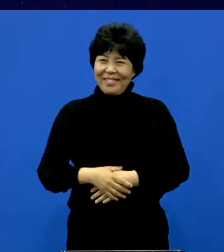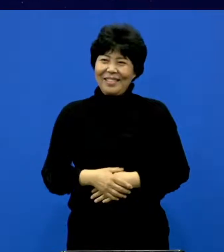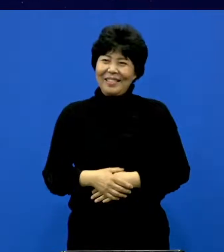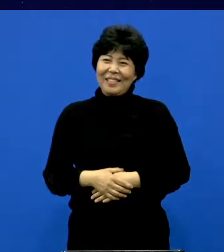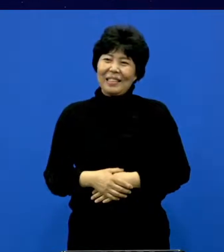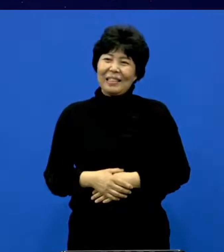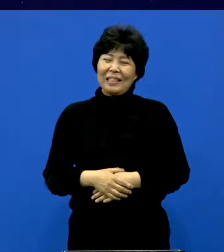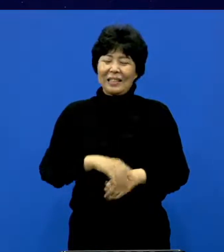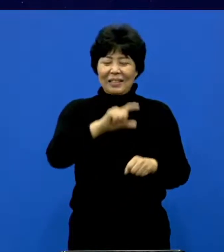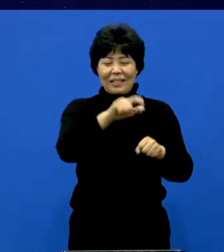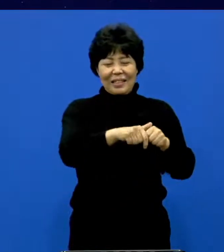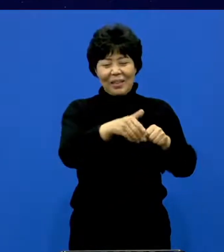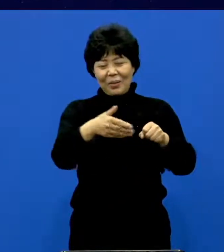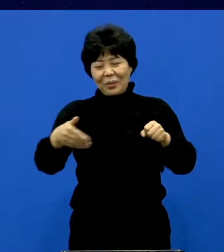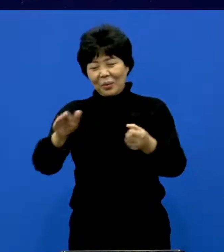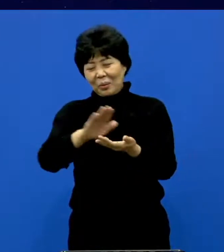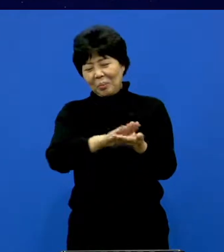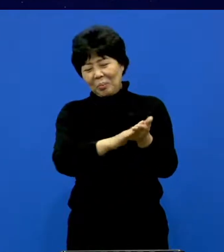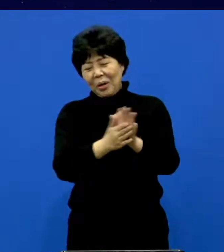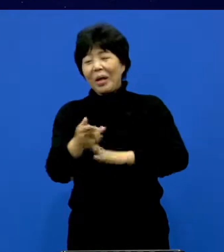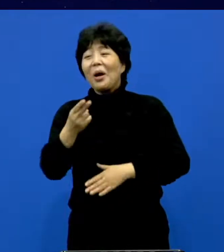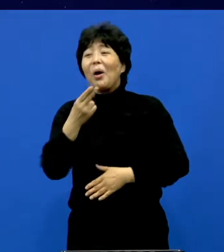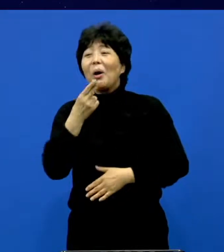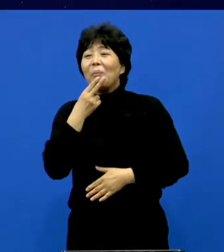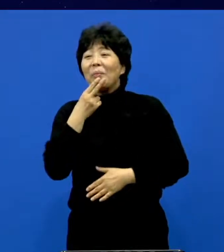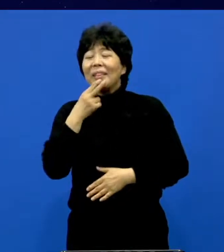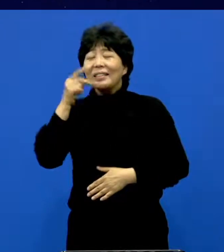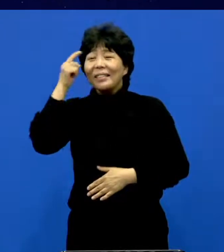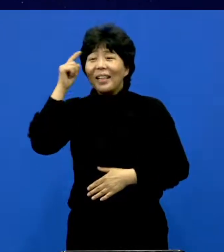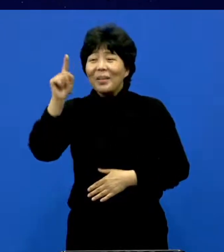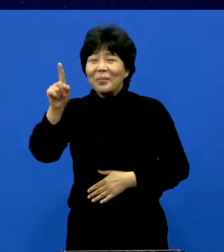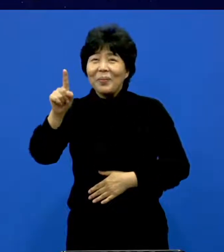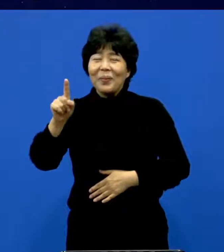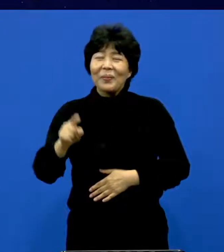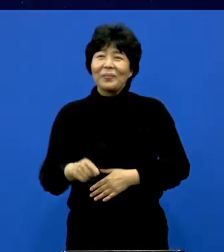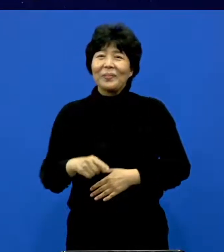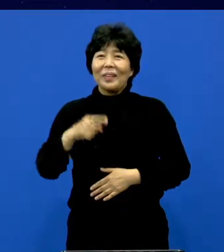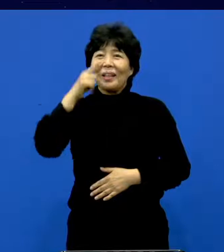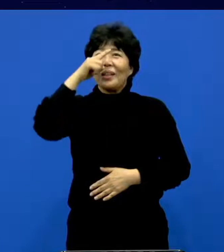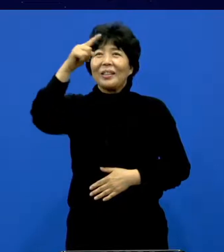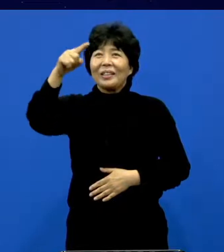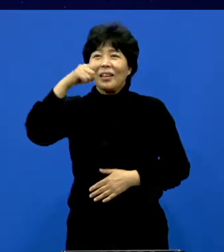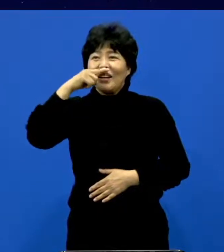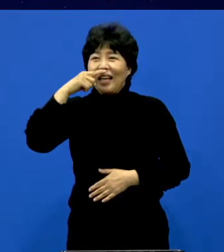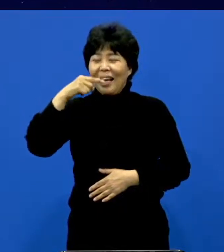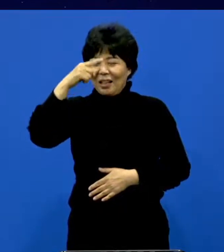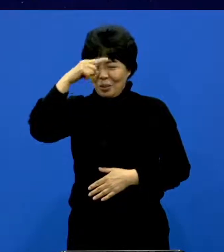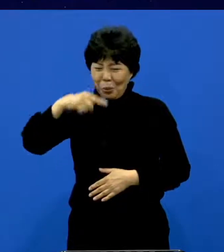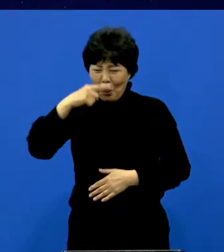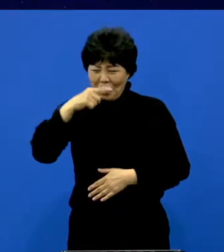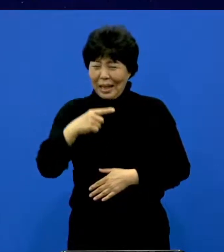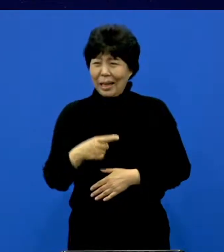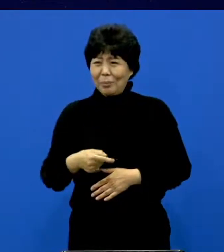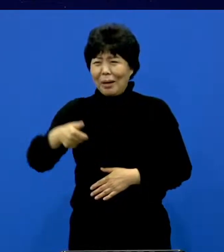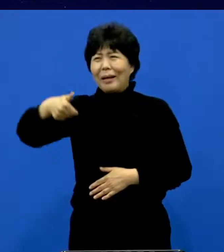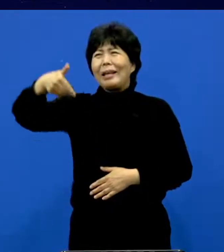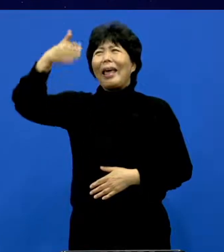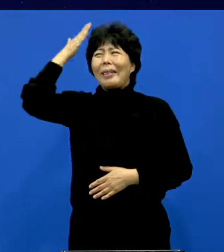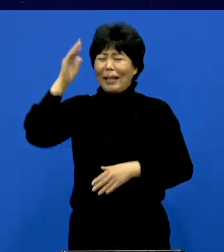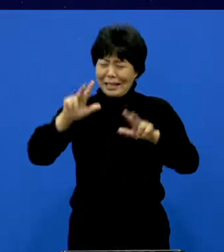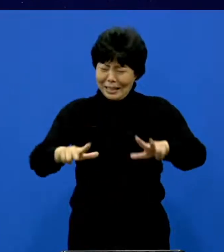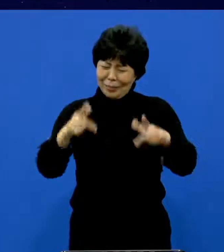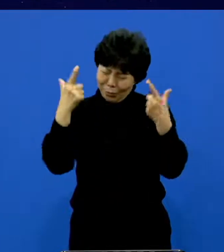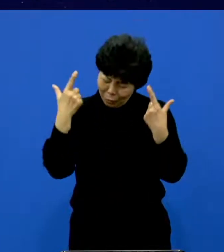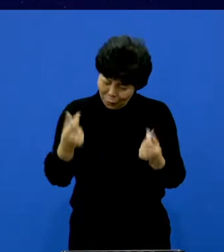여러분, 세월이 흘러도 변하지 않는 심리가 하나 있는데요. 동서고금 어디에나 동일한 역사가 흘러도 바뀌지 않는 하나의